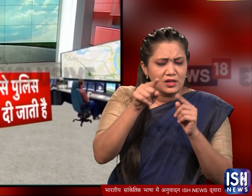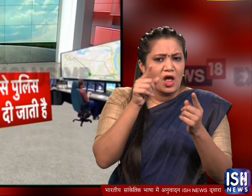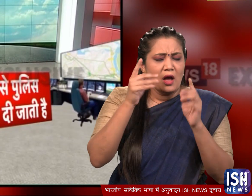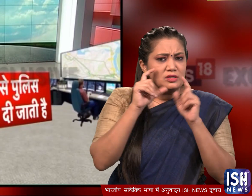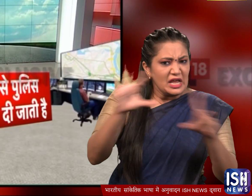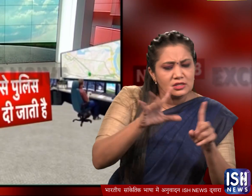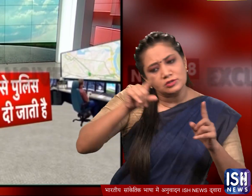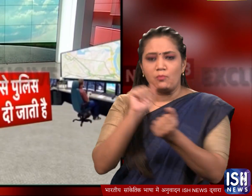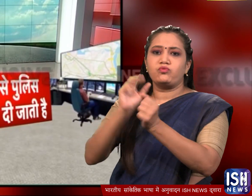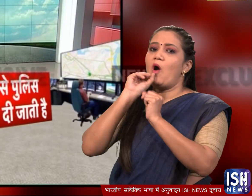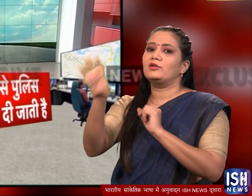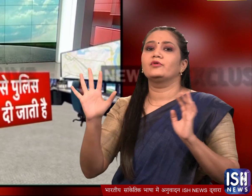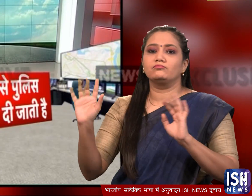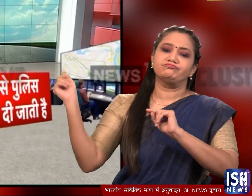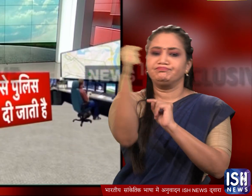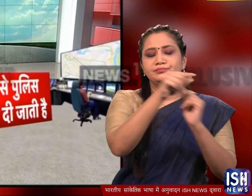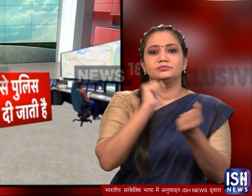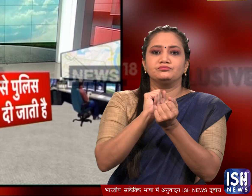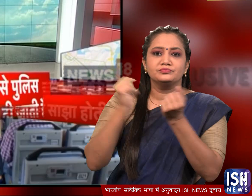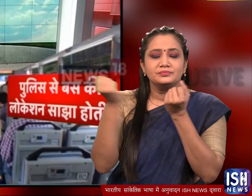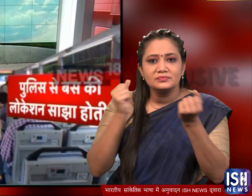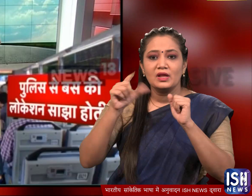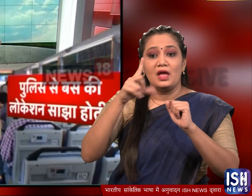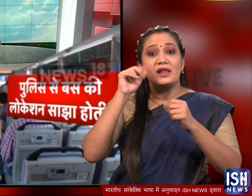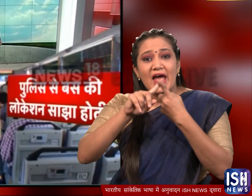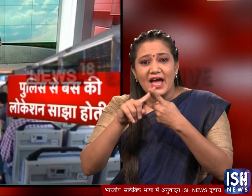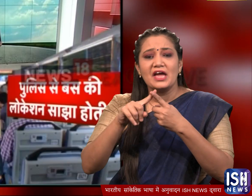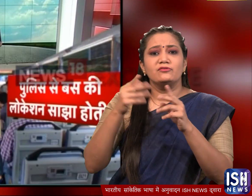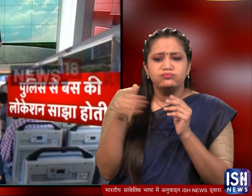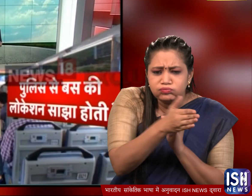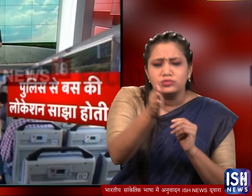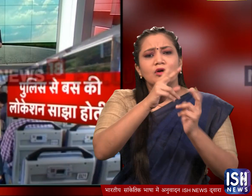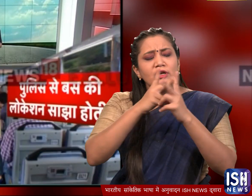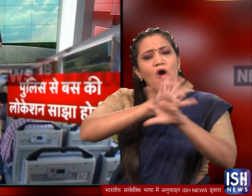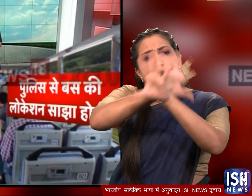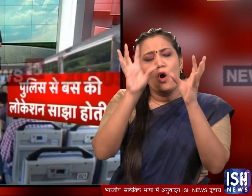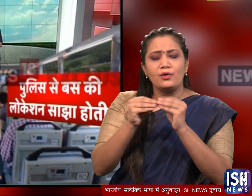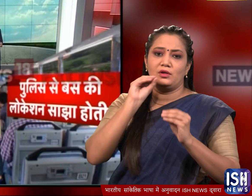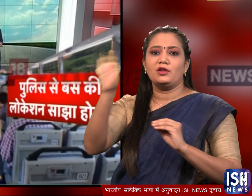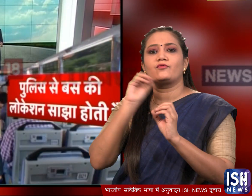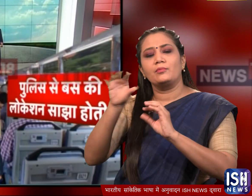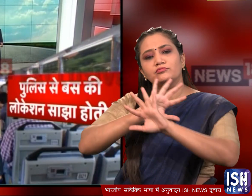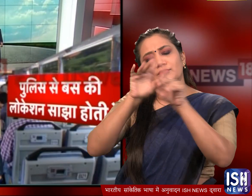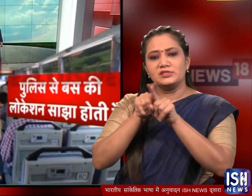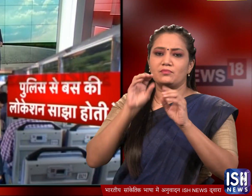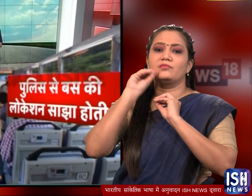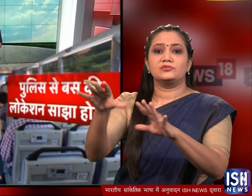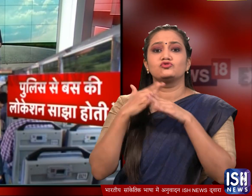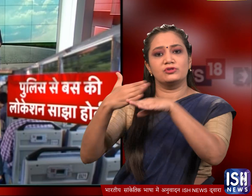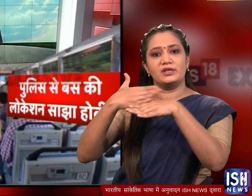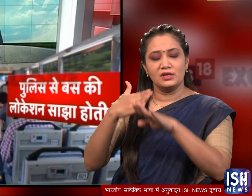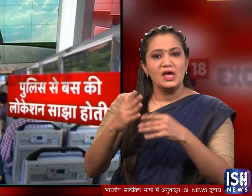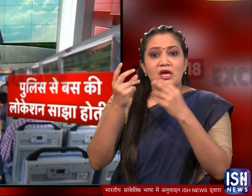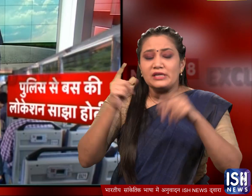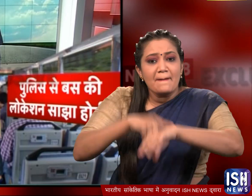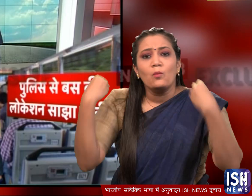वो फौरन पुलिस को इसकी जानकारी देंगे। इसी के साथ पुलिस के साथ बस की लाइव लोकेशन, उसका रूट और दूसरी जरूरी जानकारियां भी साझा की